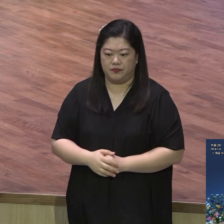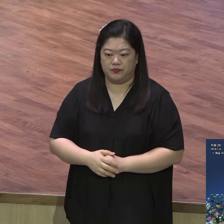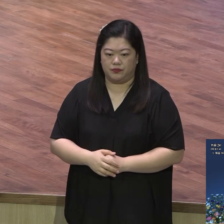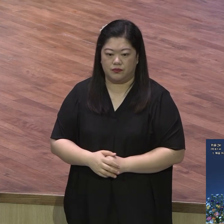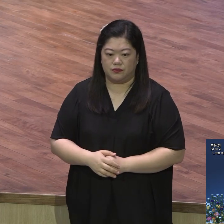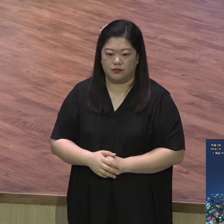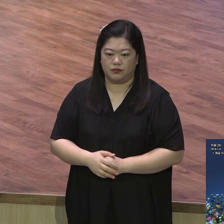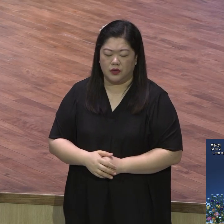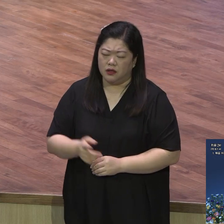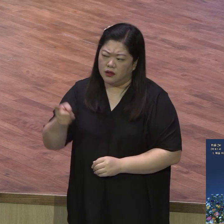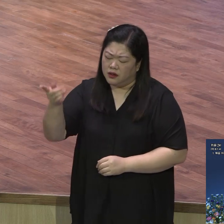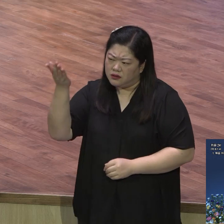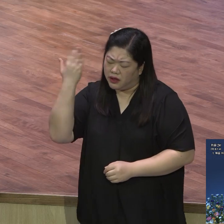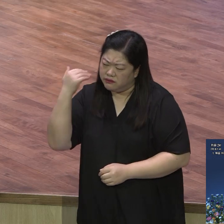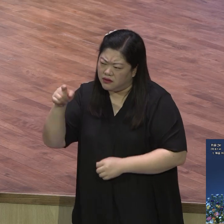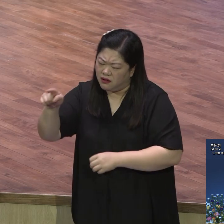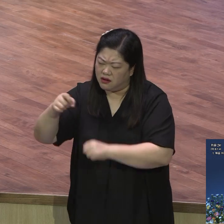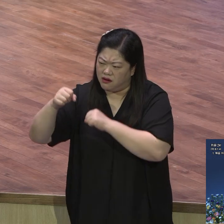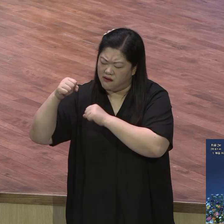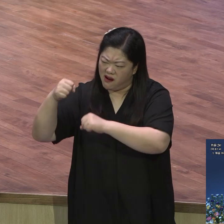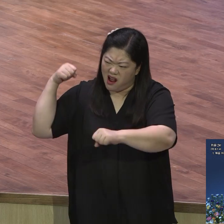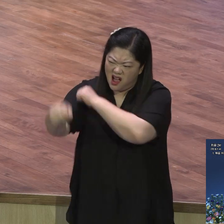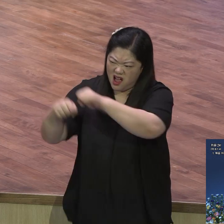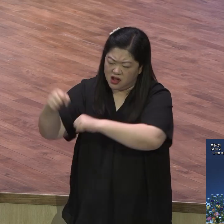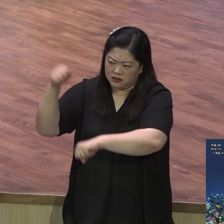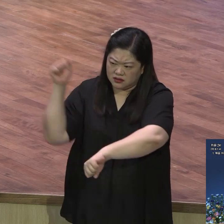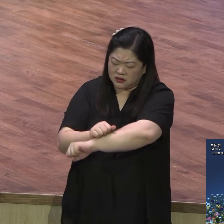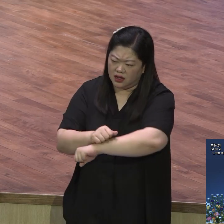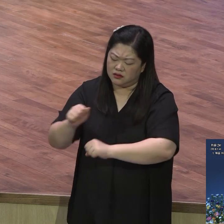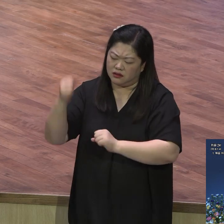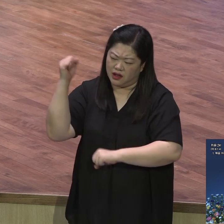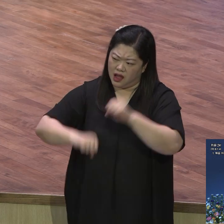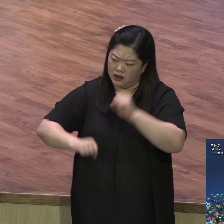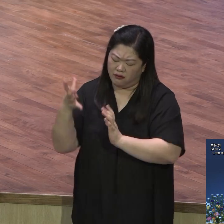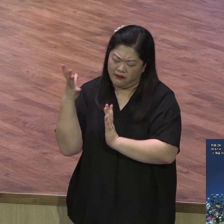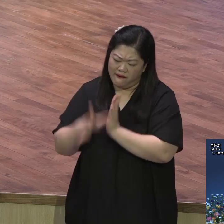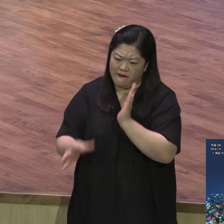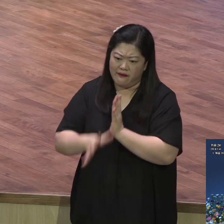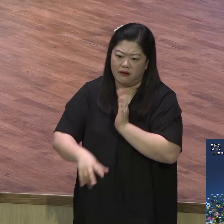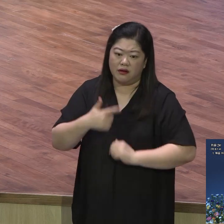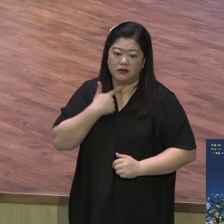잘하던 사람 절대 싸움 안 해요. 그렇게 노름말이 되는 사람 노름말이 해요.